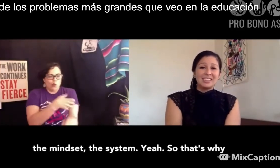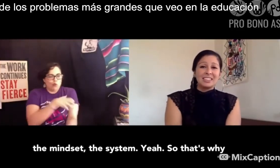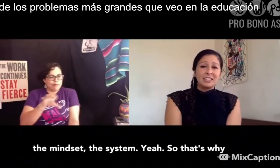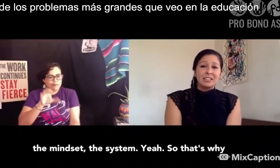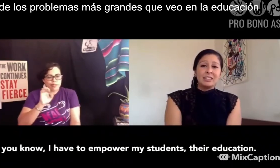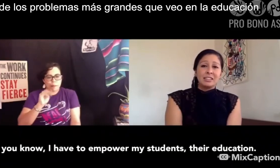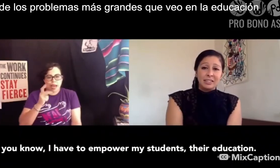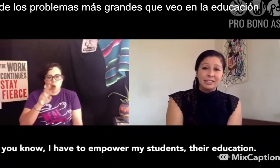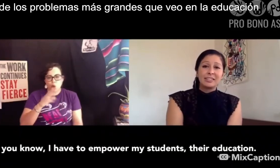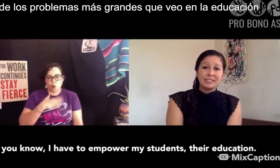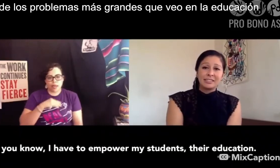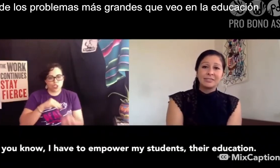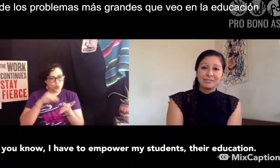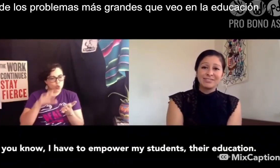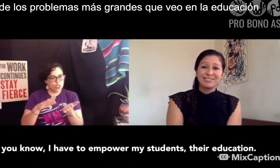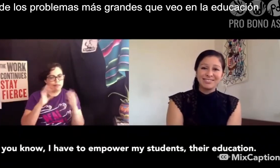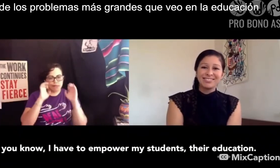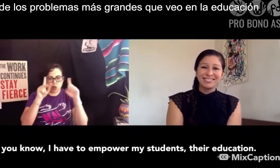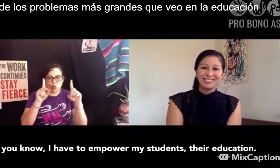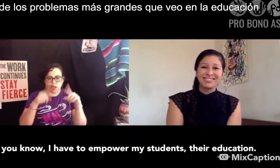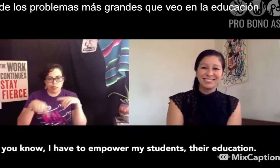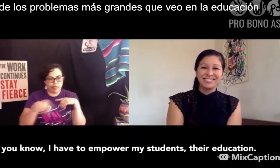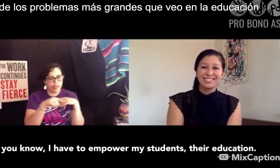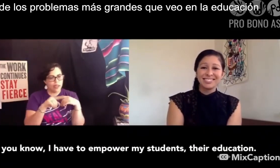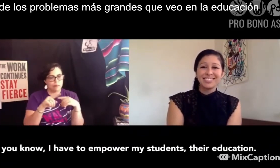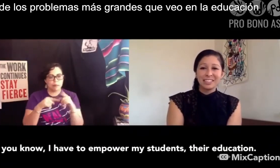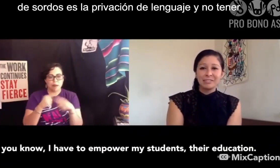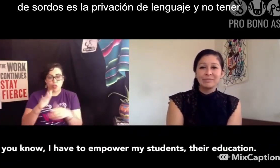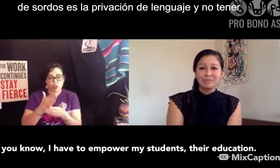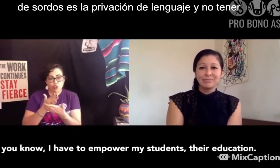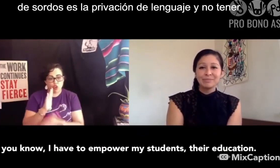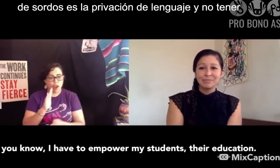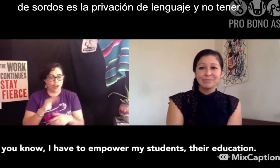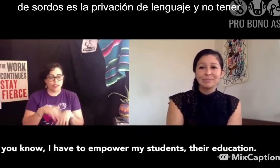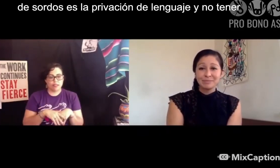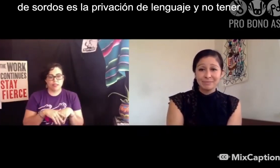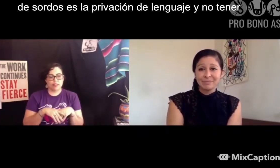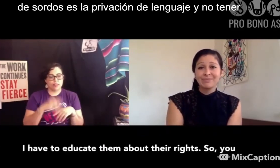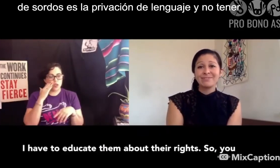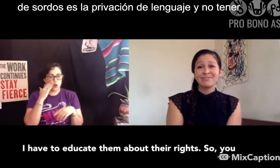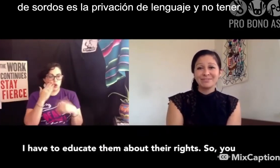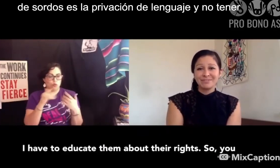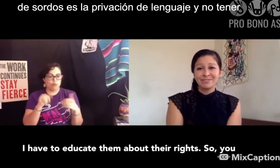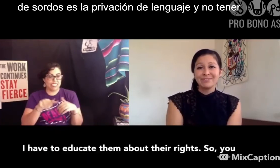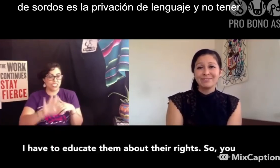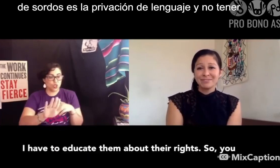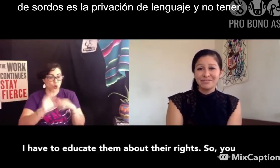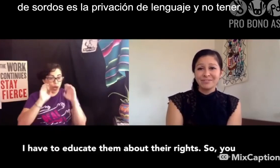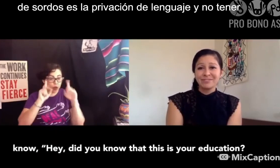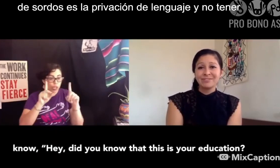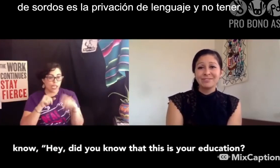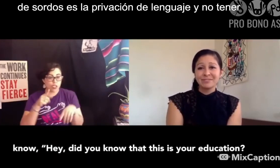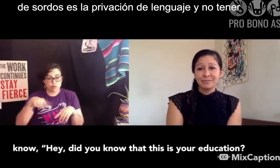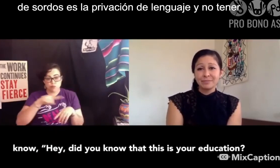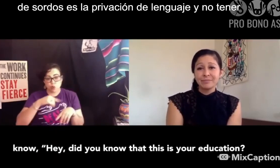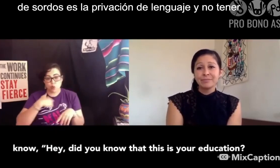los problemas más grandes que veo en la educación de sordos. Es la privación del